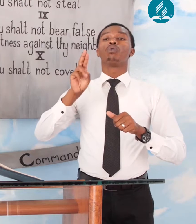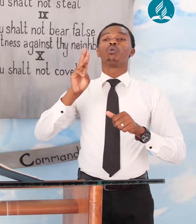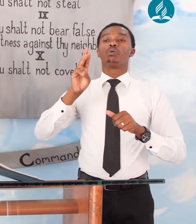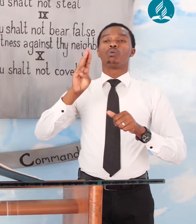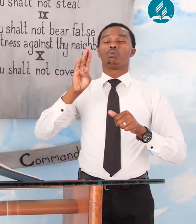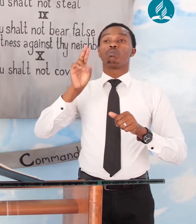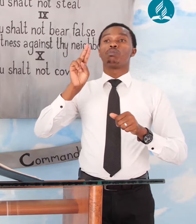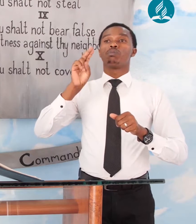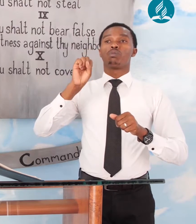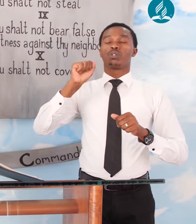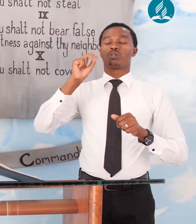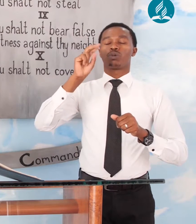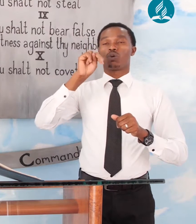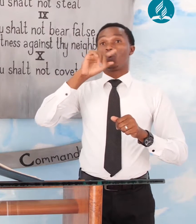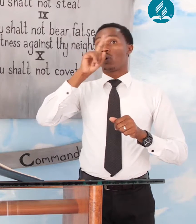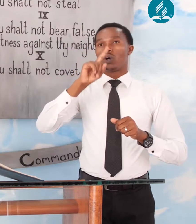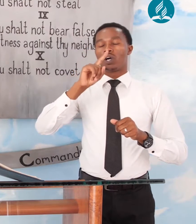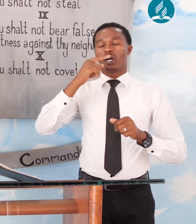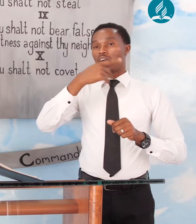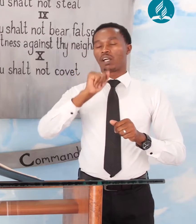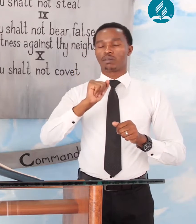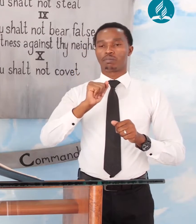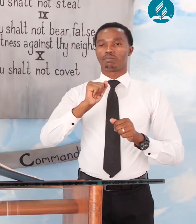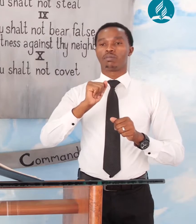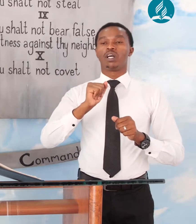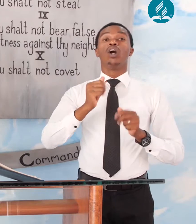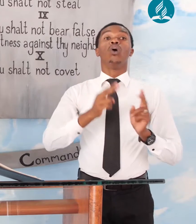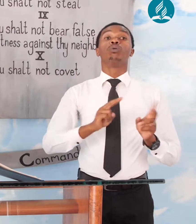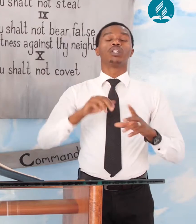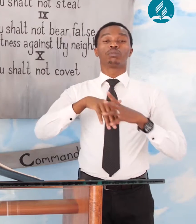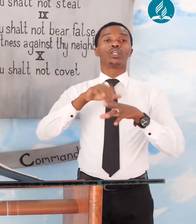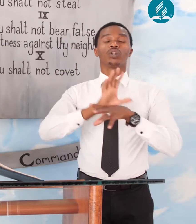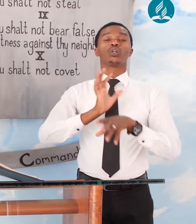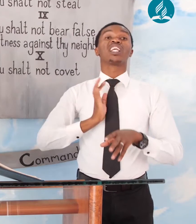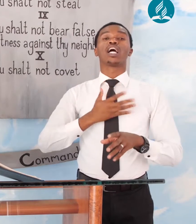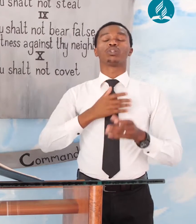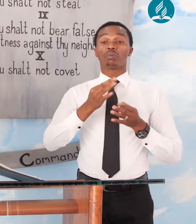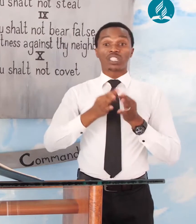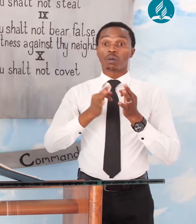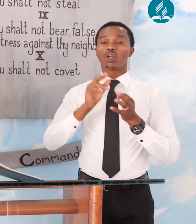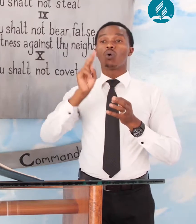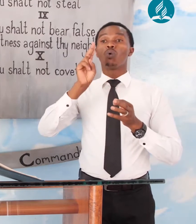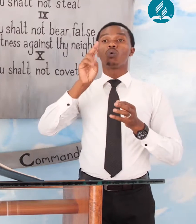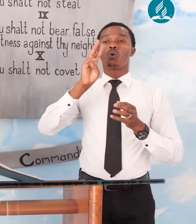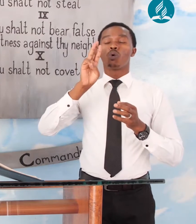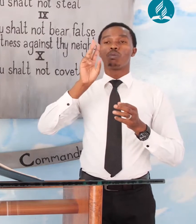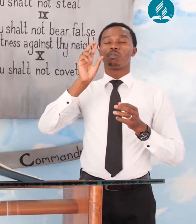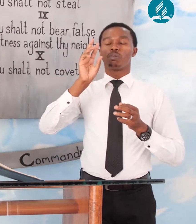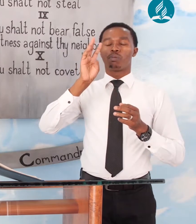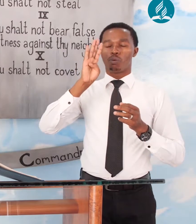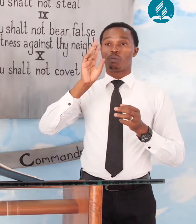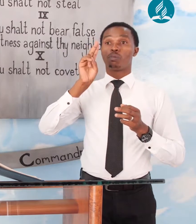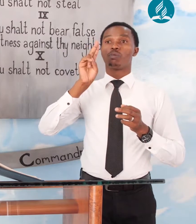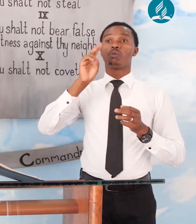mu itorero ryacu ubusonga babusobanura bashingiye ku bintu bigera kuri bine. Akenshi mu ndimi z'amahanga bakunda